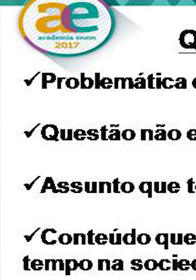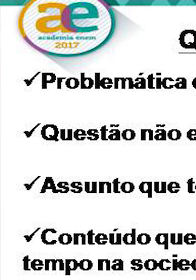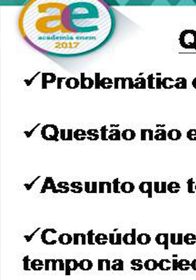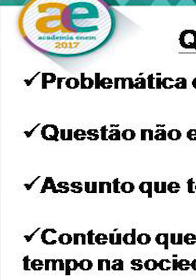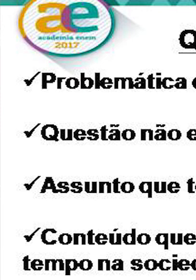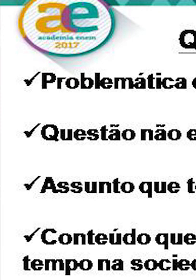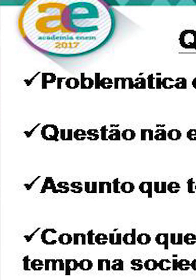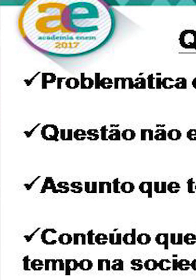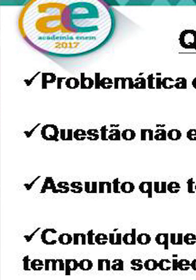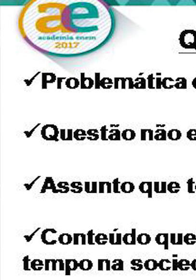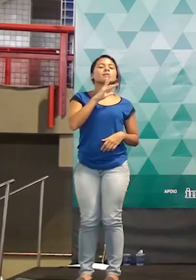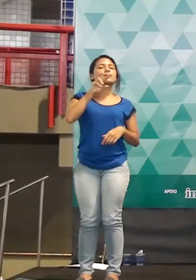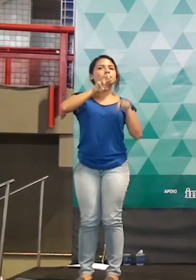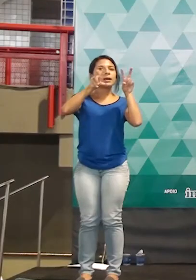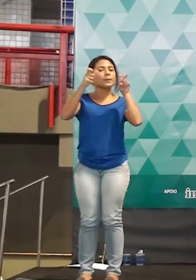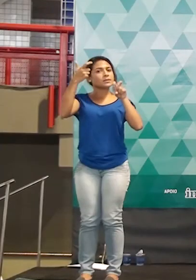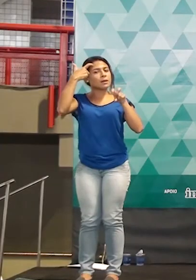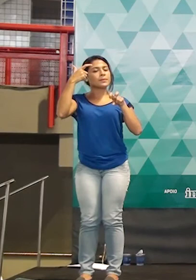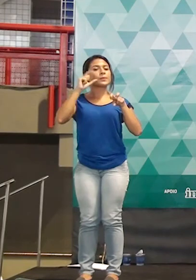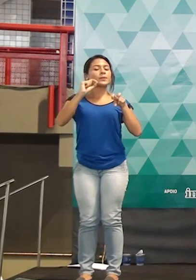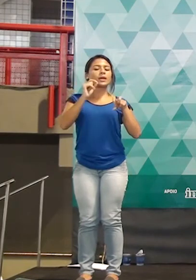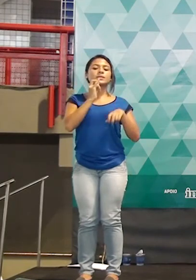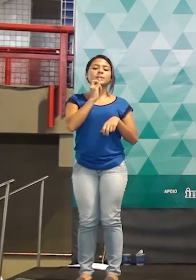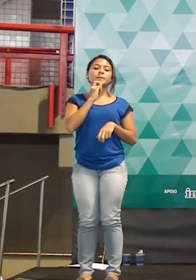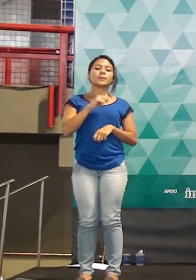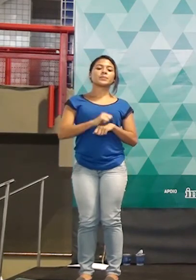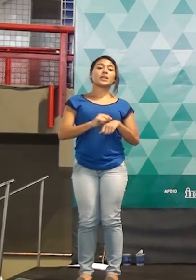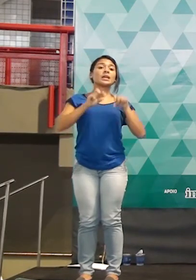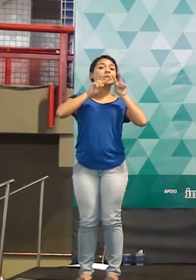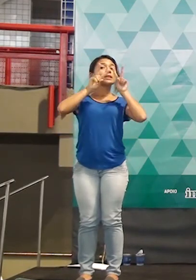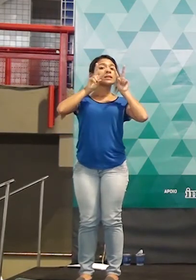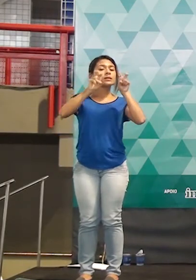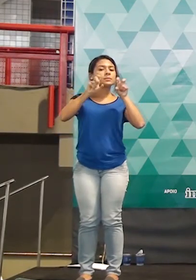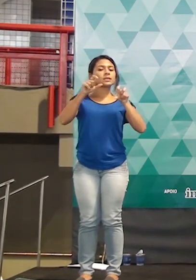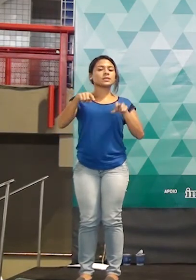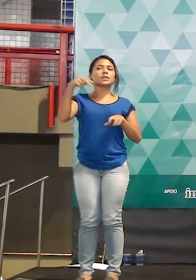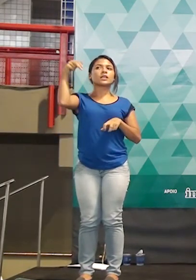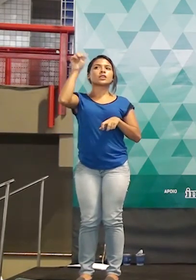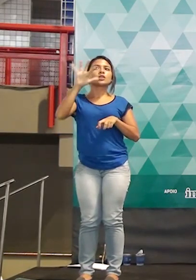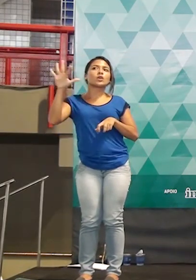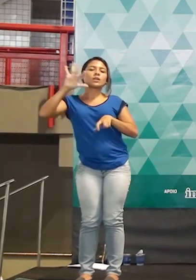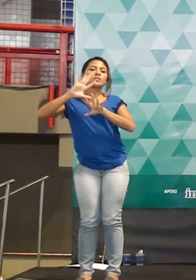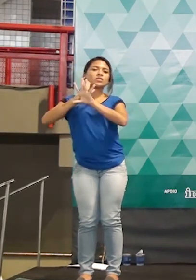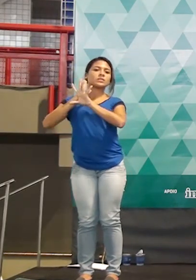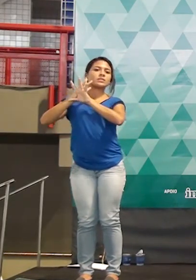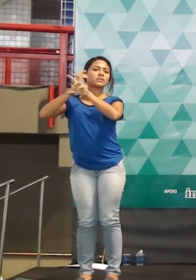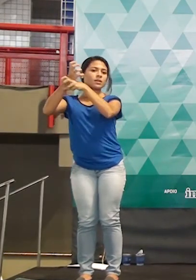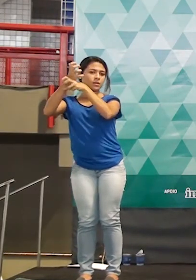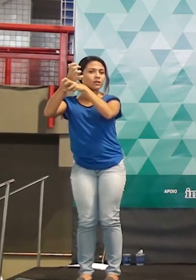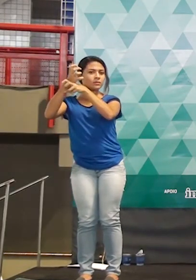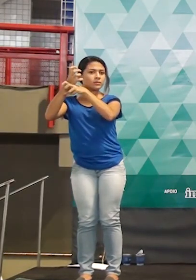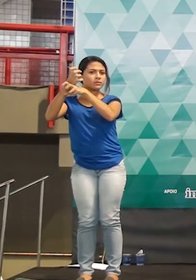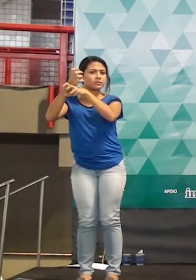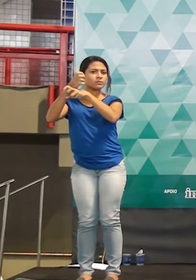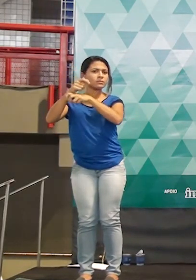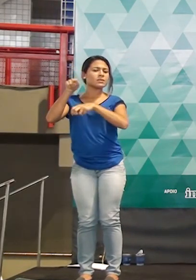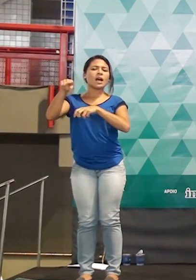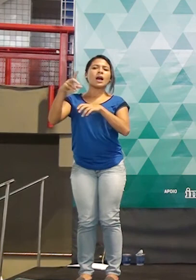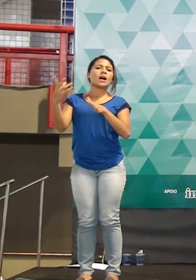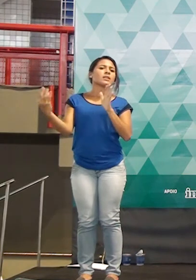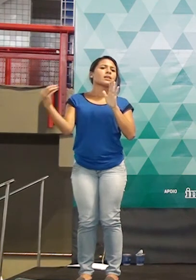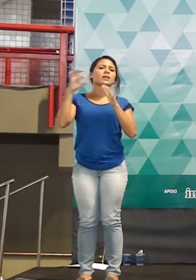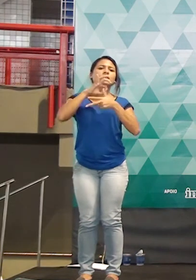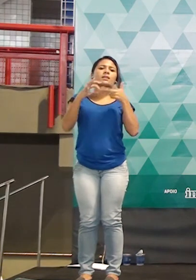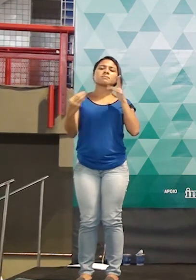Por exemplo, um assunto que é nosso, a seca no Nordeste. Esse tema não cai no Enem. Porque como